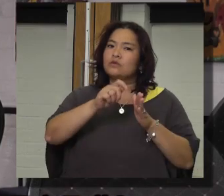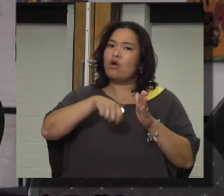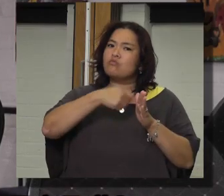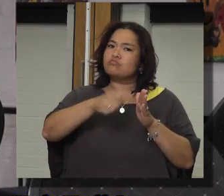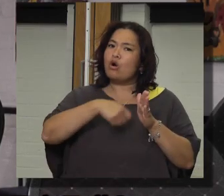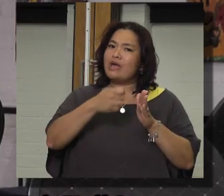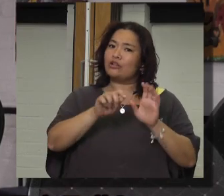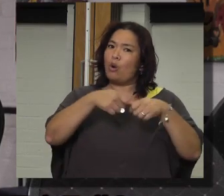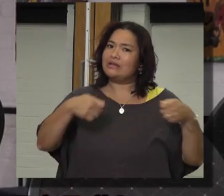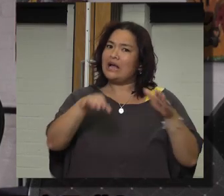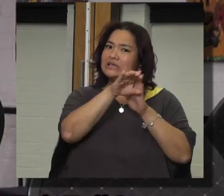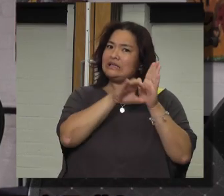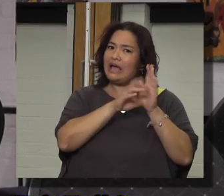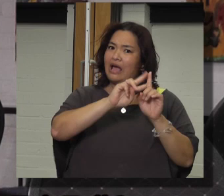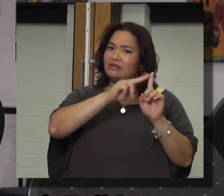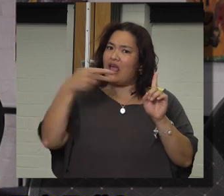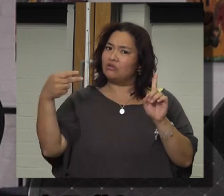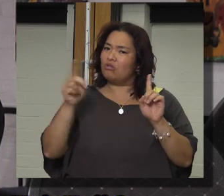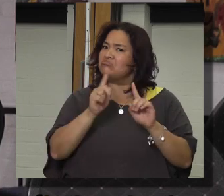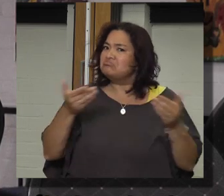naar Teletalk.